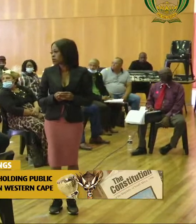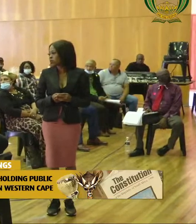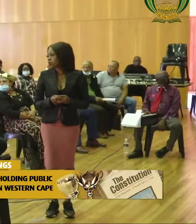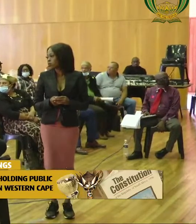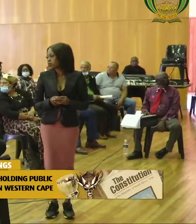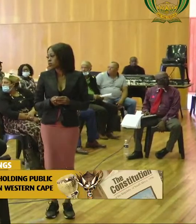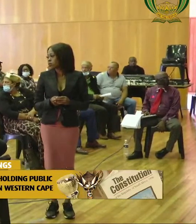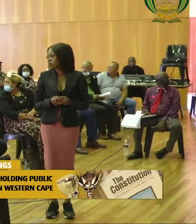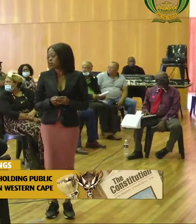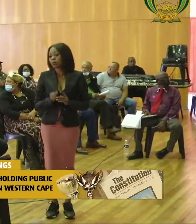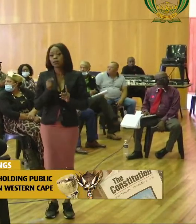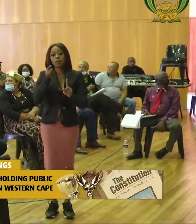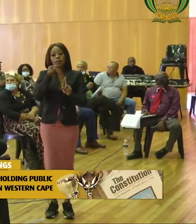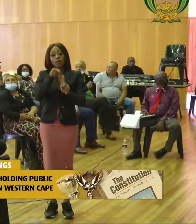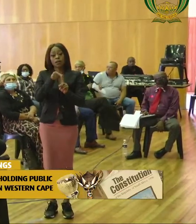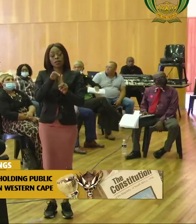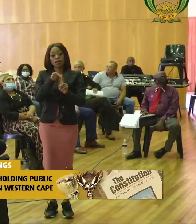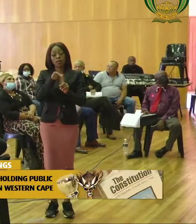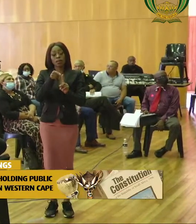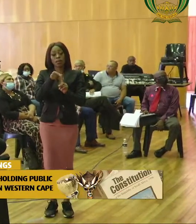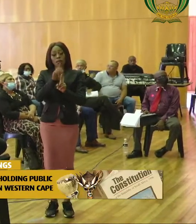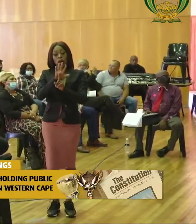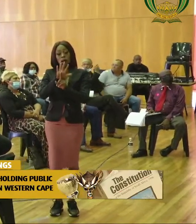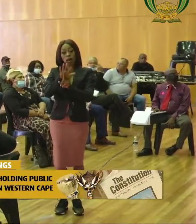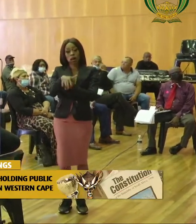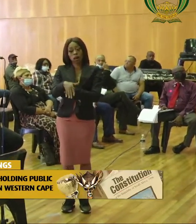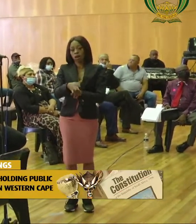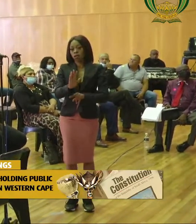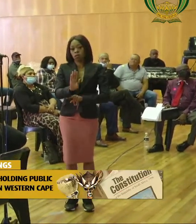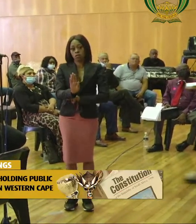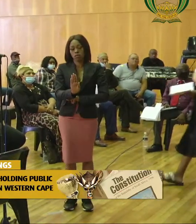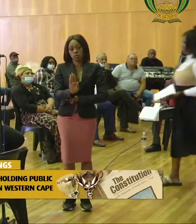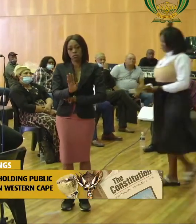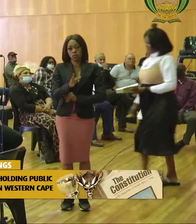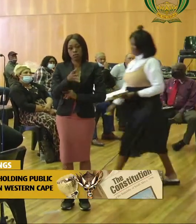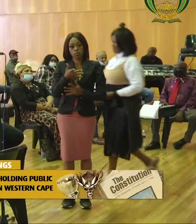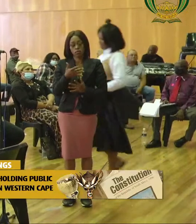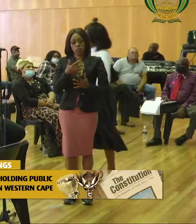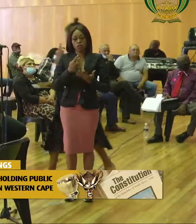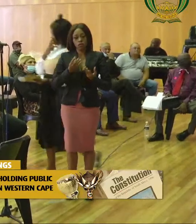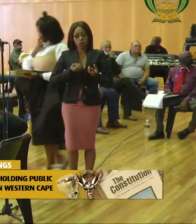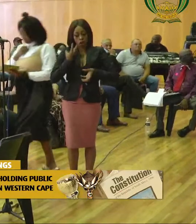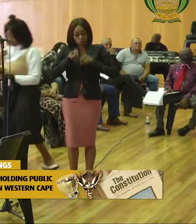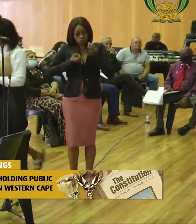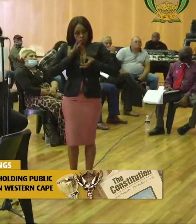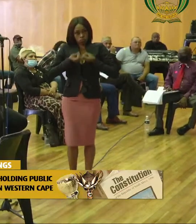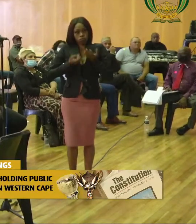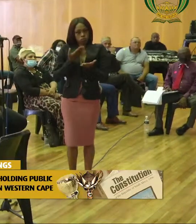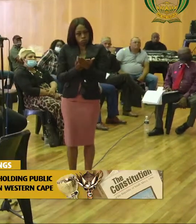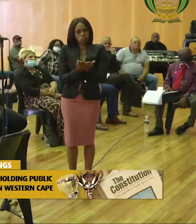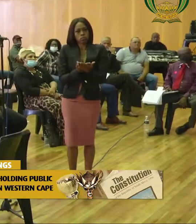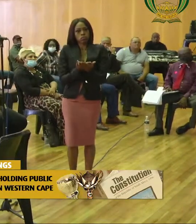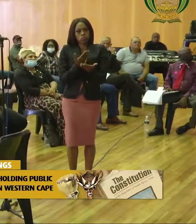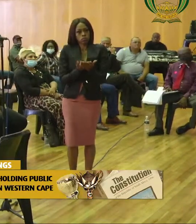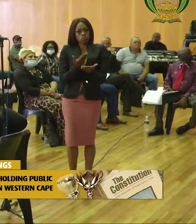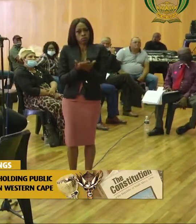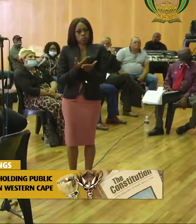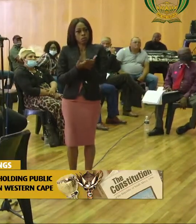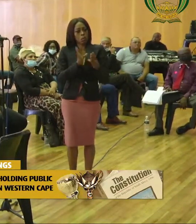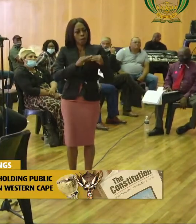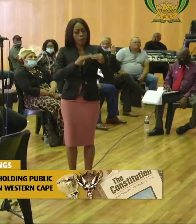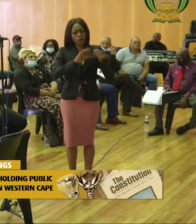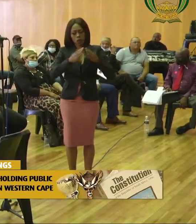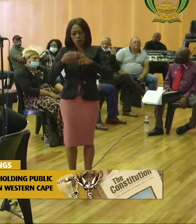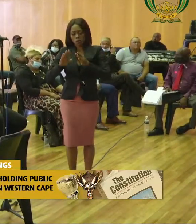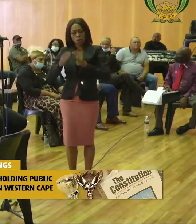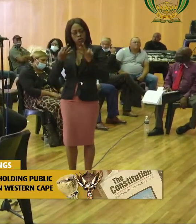The intention is not to suppress anyone. Anyone who wants to raise members of the community must